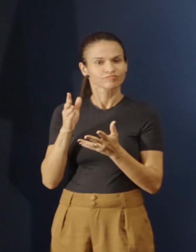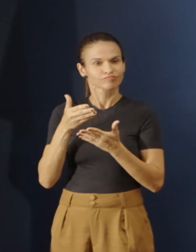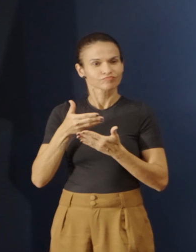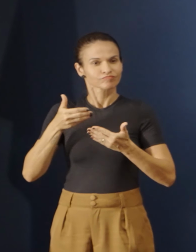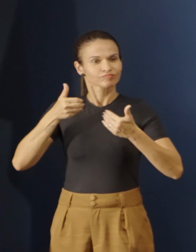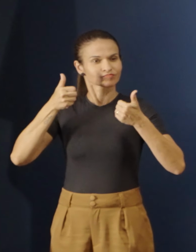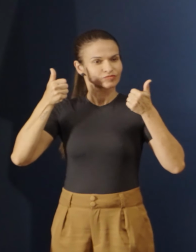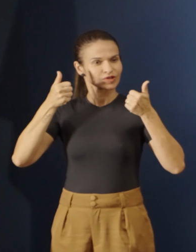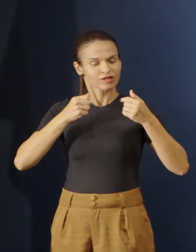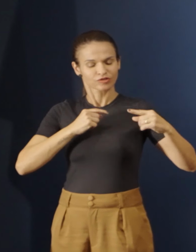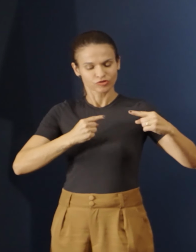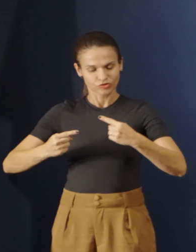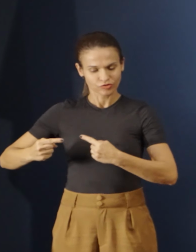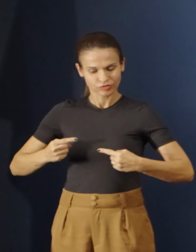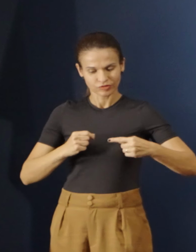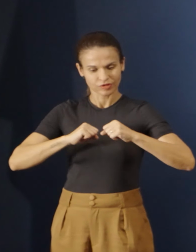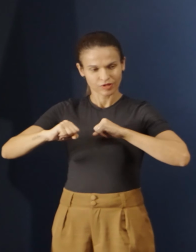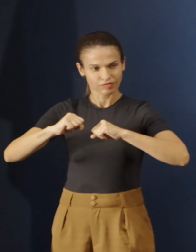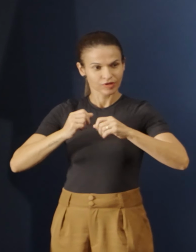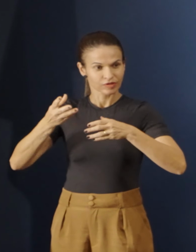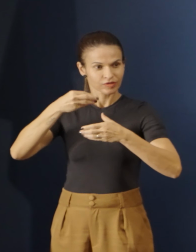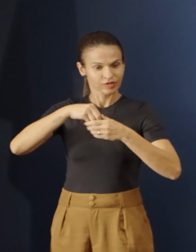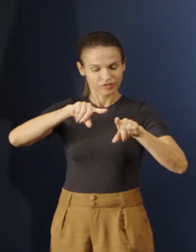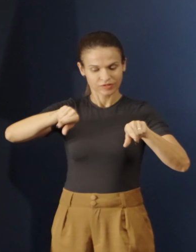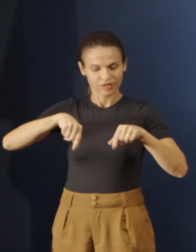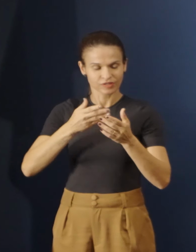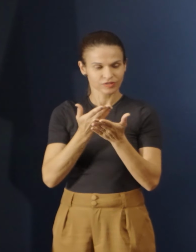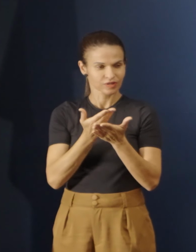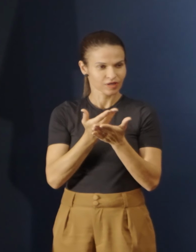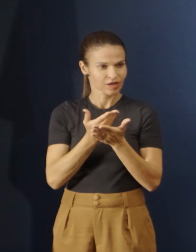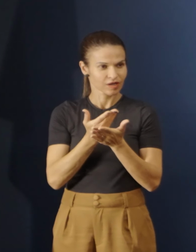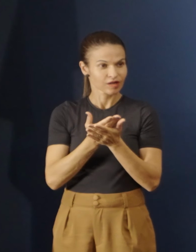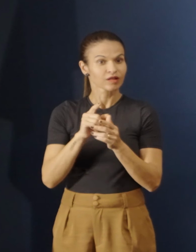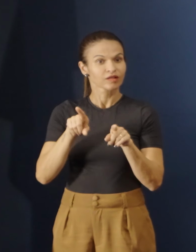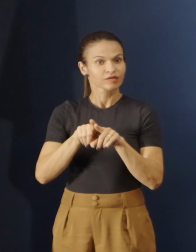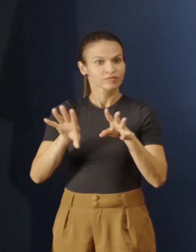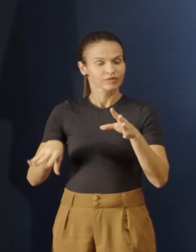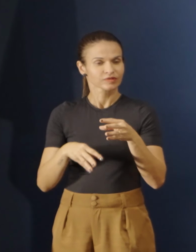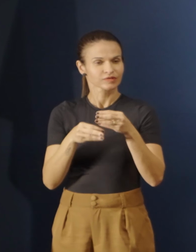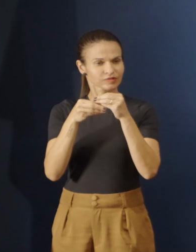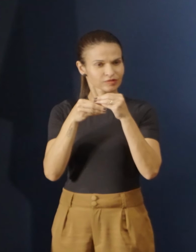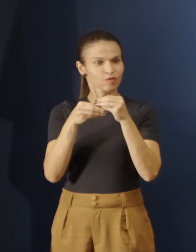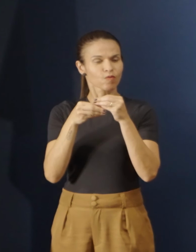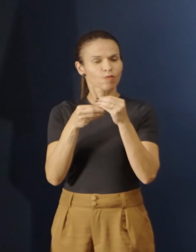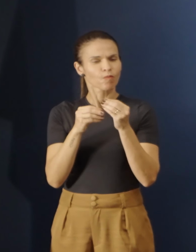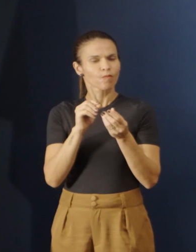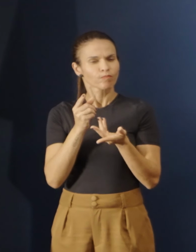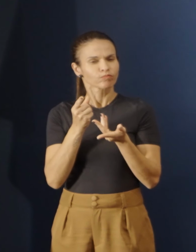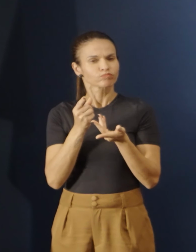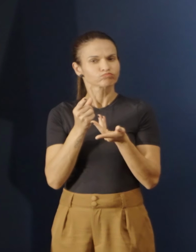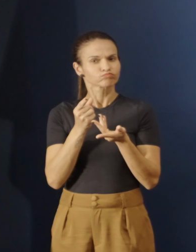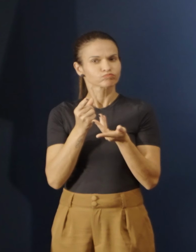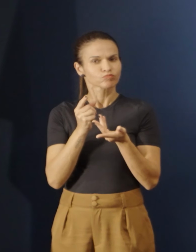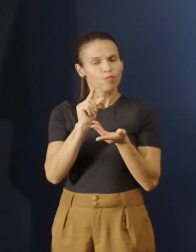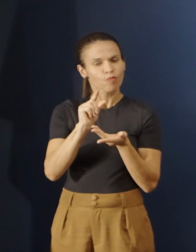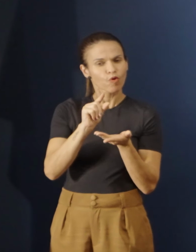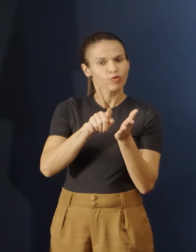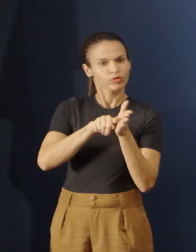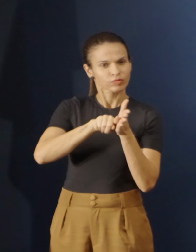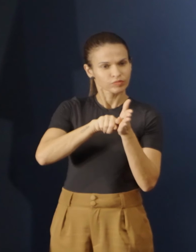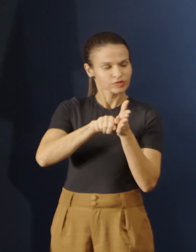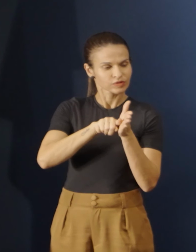as nossas discussões, os nossos debates em sala de aula. E, claro, acrescentando um pouco da pesquisa que deu